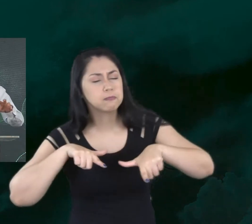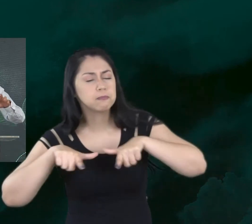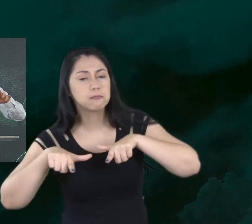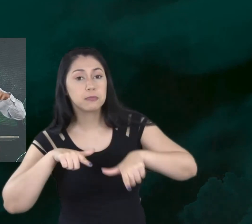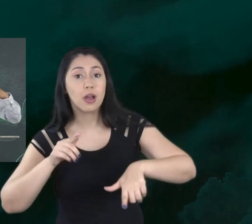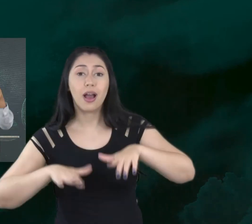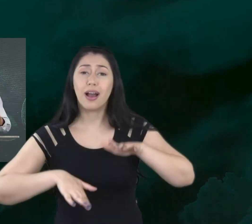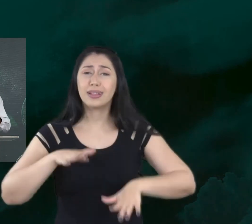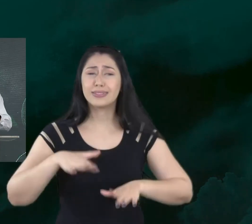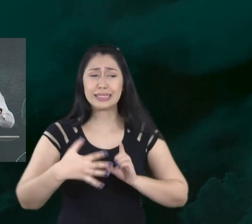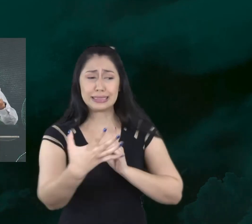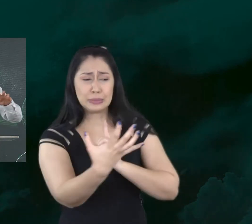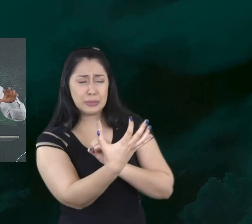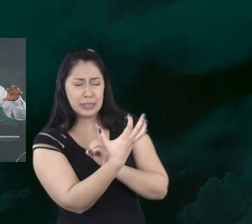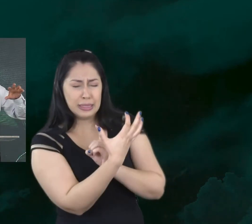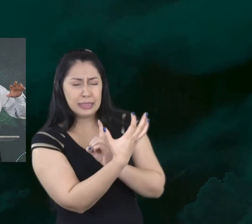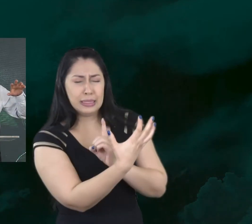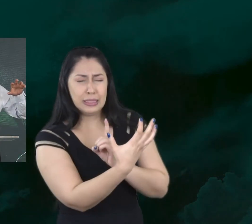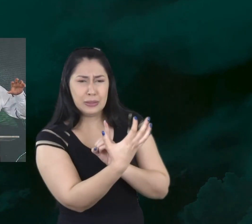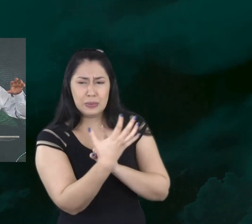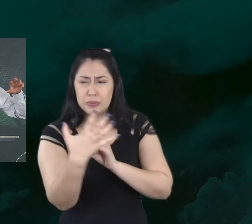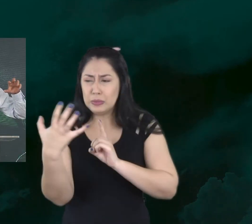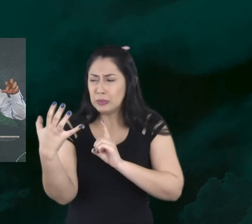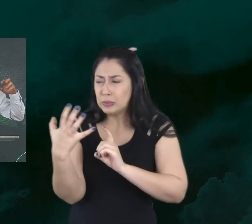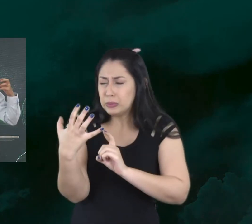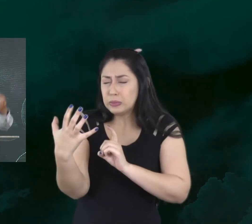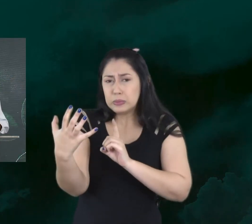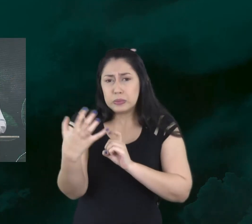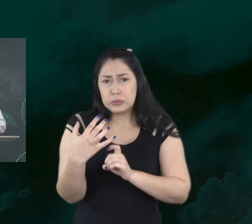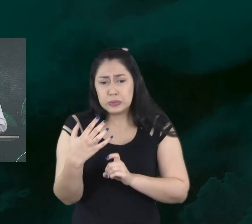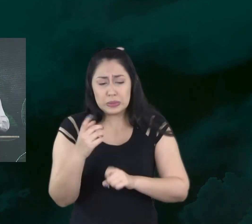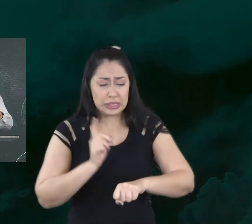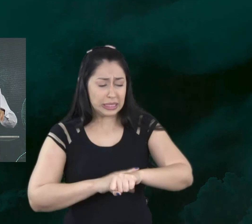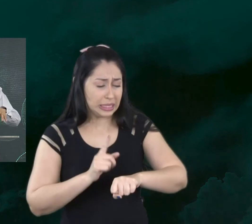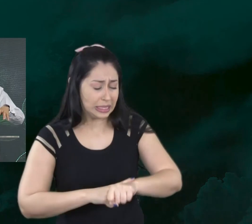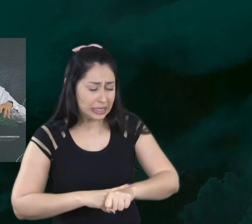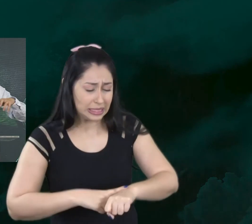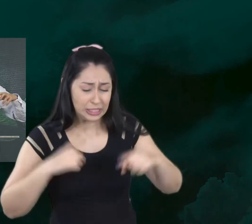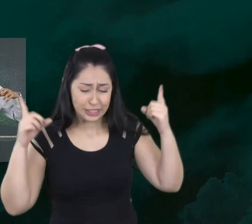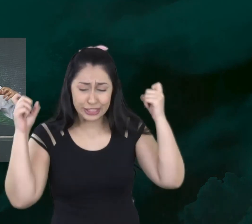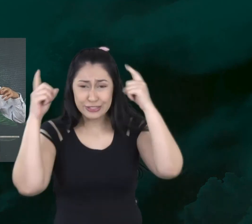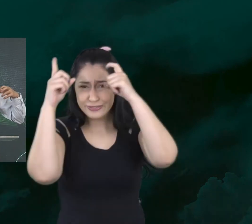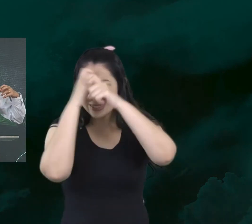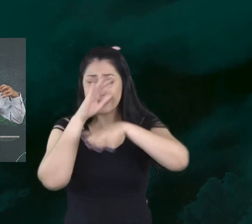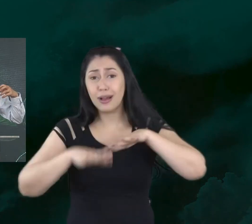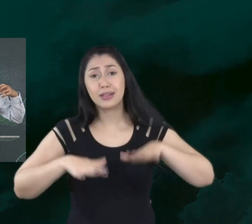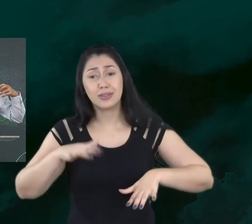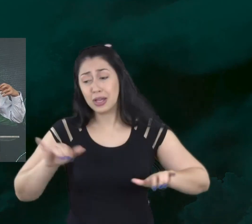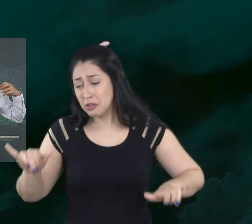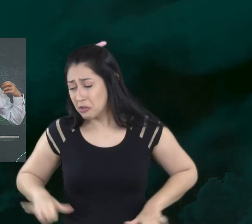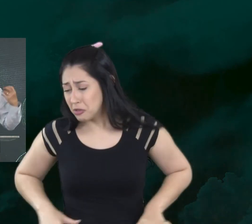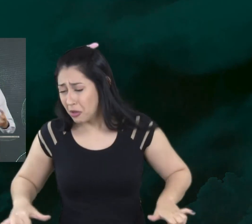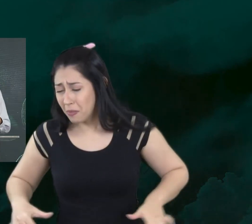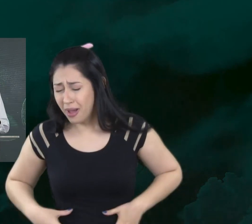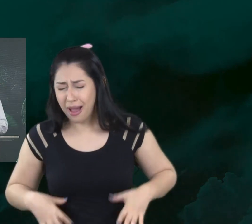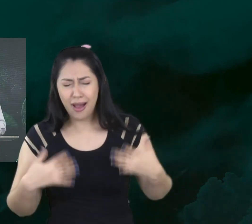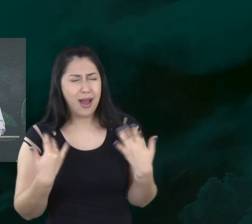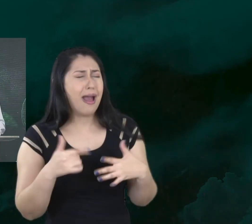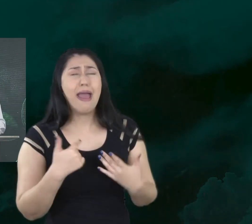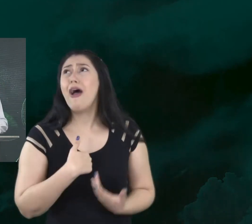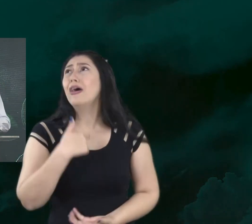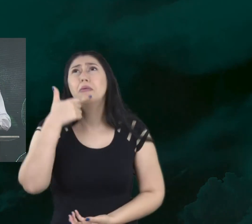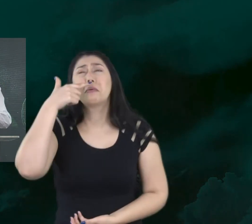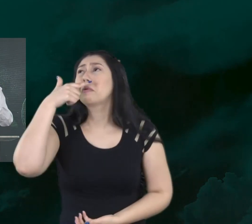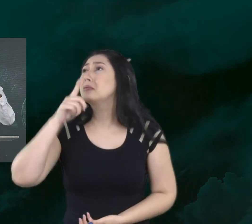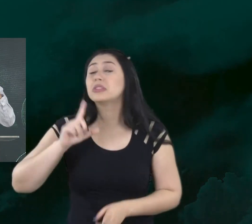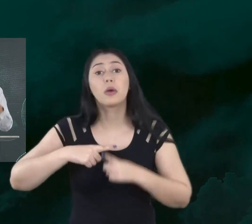vêm as pressões, né? Vêm os momentos difíceis, vem sofrimento, às vezes parece ser acima das nossas